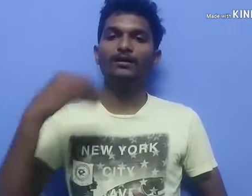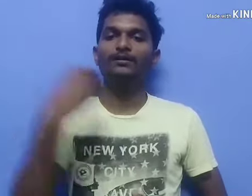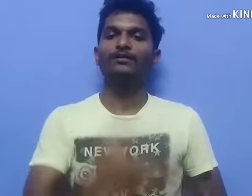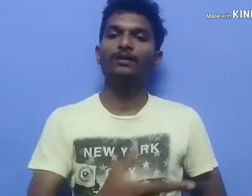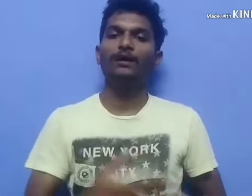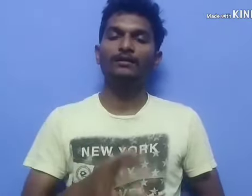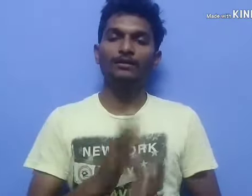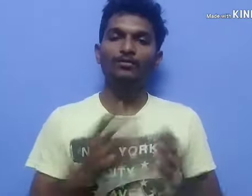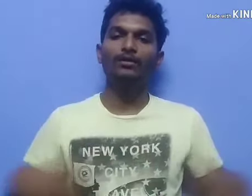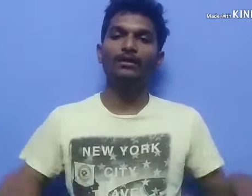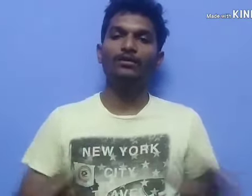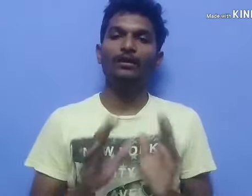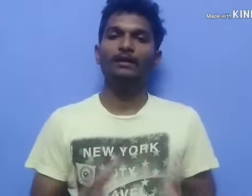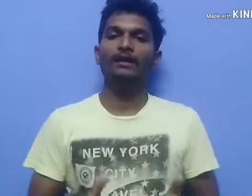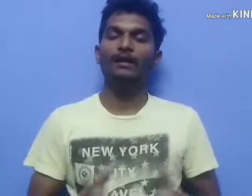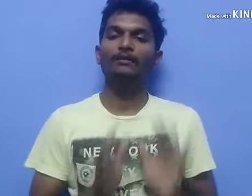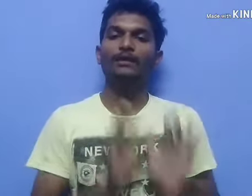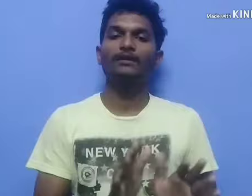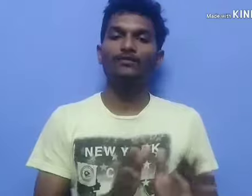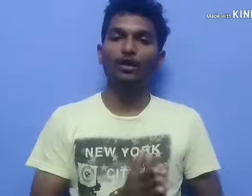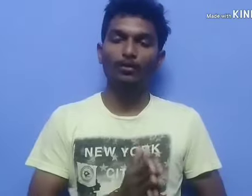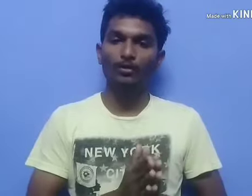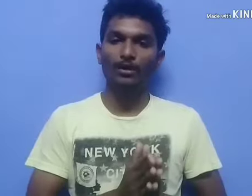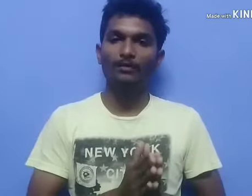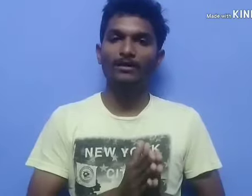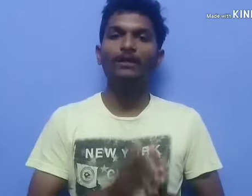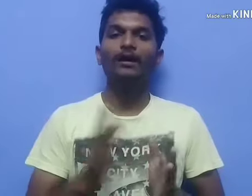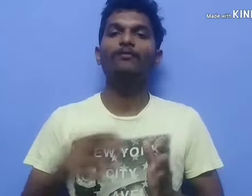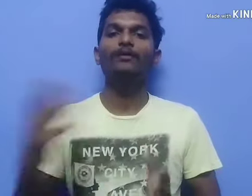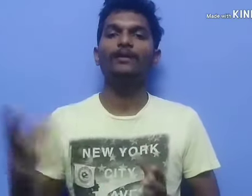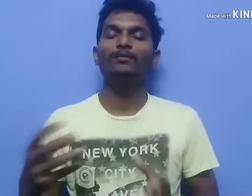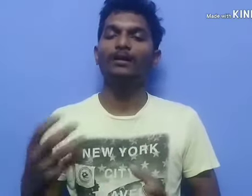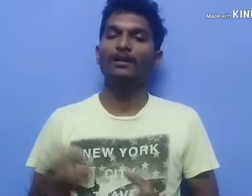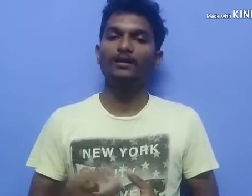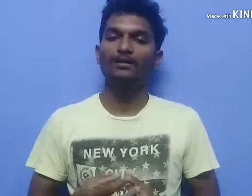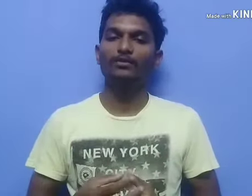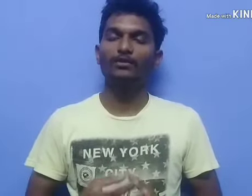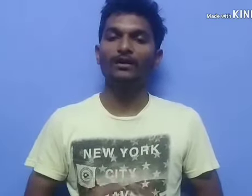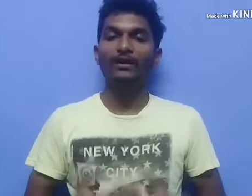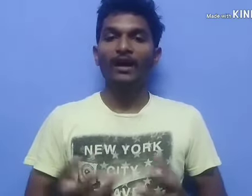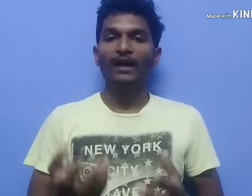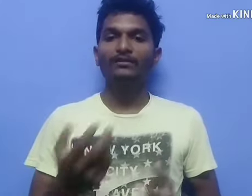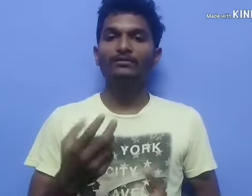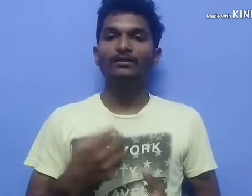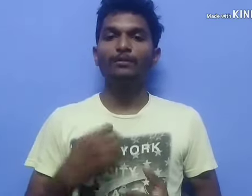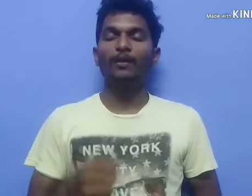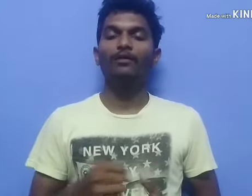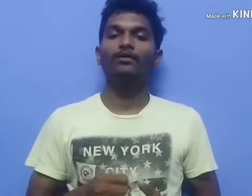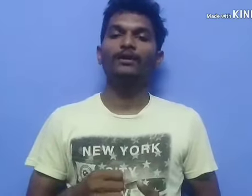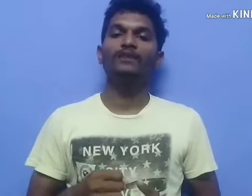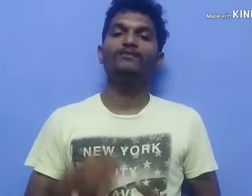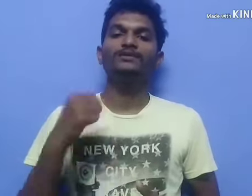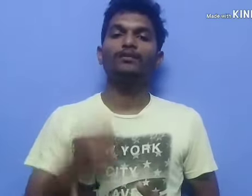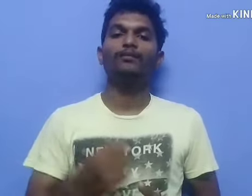அந்த வேலையை அந்த ஊரில் இருக்கவங்க அவங்க எல்லாருமே அதை தான் ஃபாலோ பண்ணுவாங்க அப்படின்னா அவரும் அந்த மாதிரி ஆளுங்களை இது பண்ணுவாங்க. அடுத்து வந்து பவர், இன்ஃப்ளூயன்ஸ் ஆஃப்